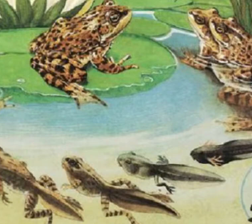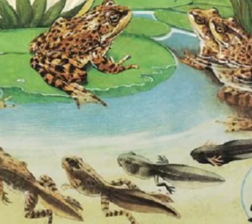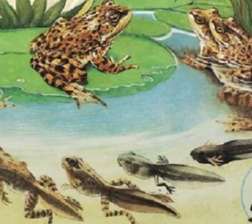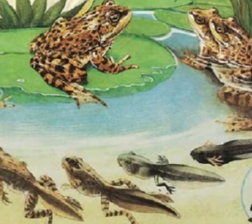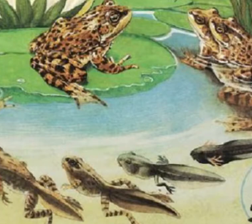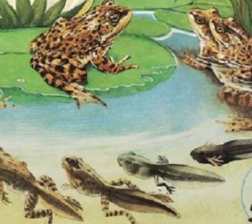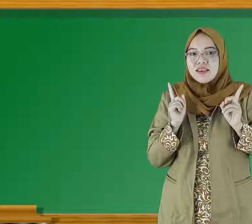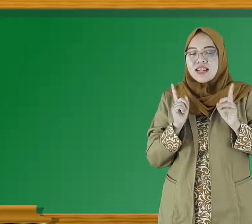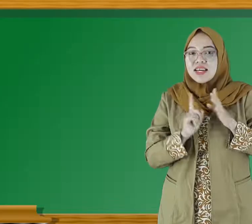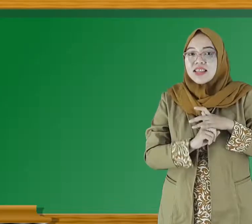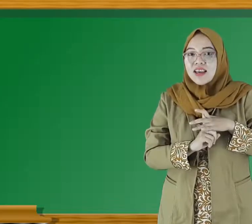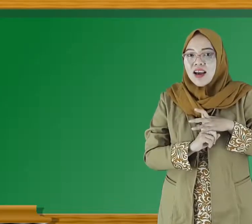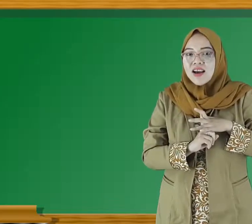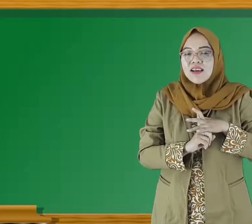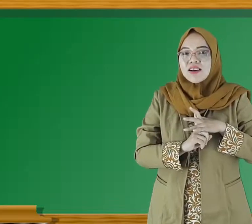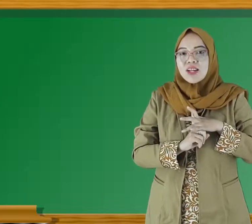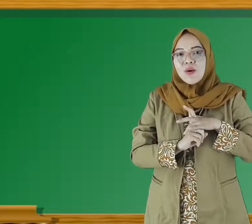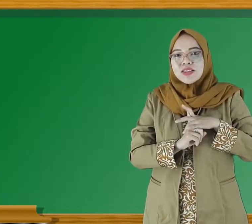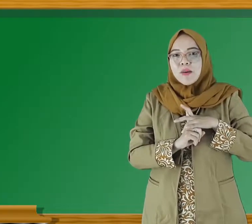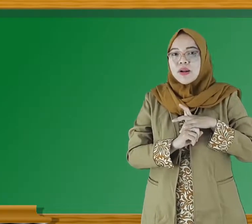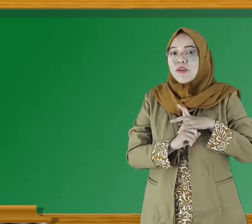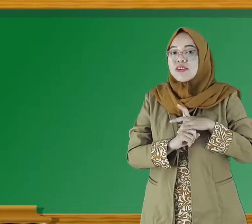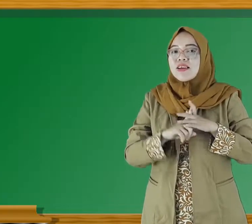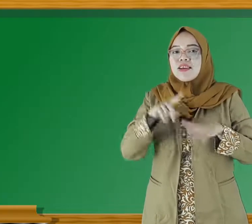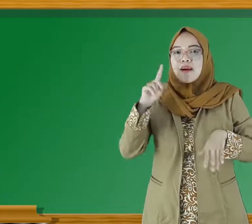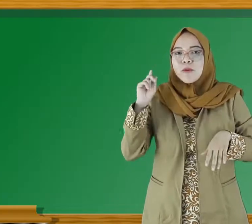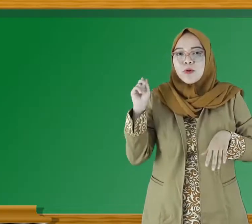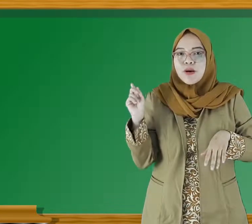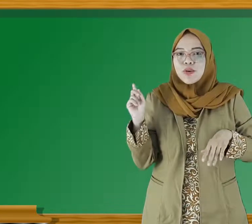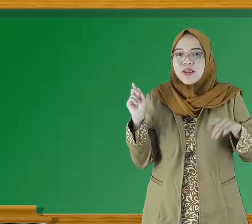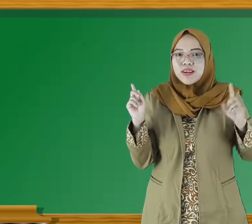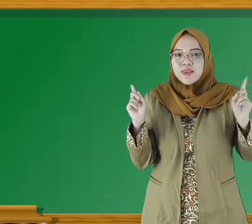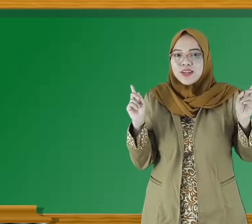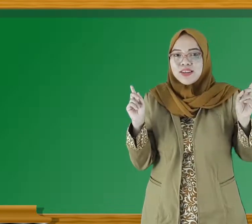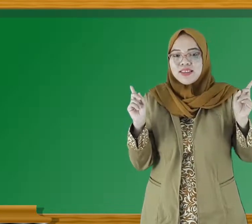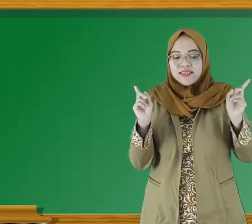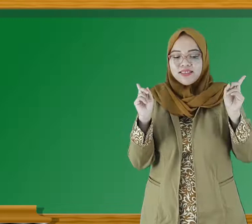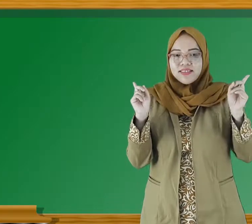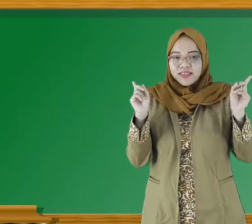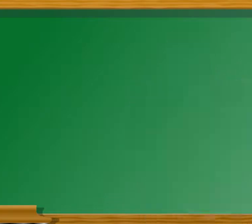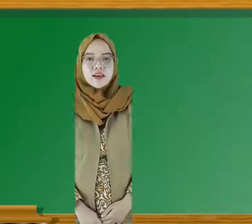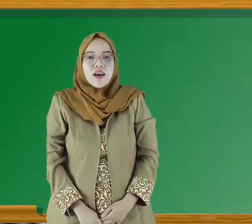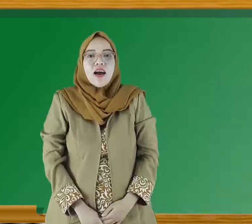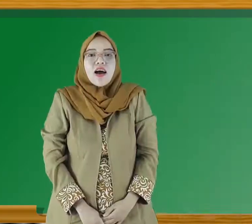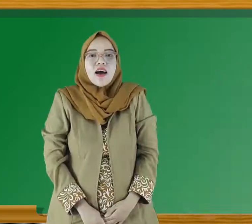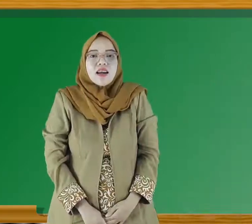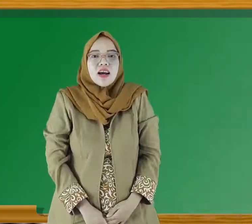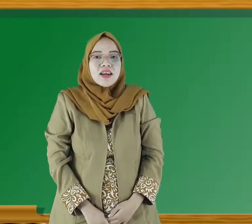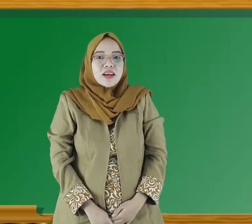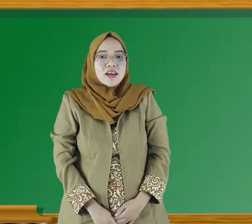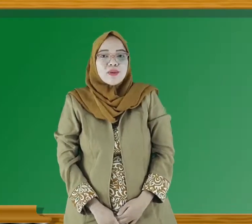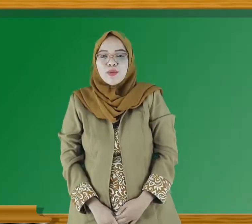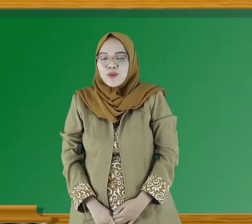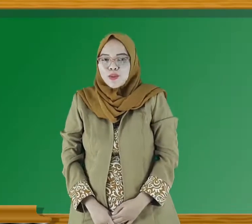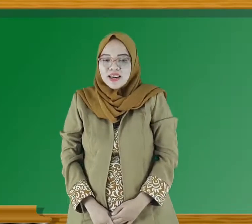kulit. Ingat ya, katak dewasa bernapasnya dengan paru-paru dan kulit. Anak-anak yang ibu guru